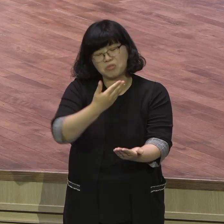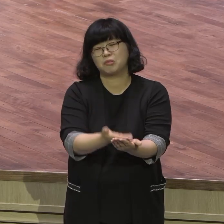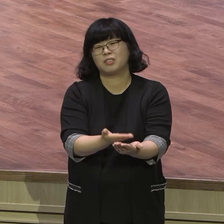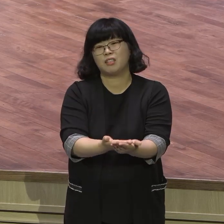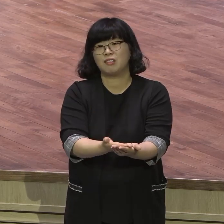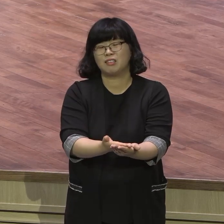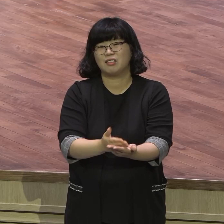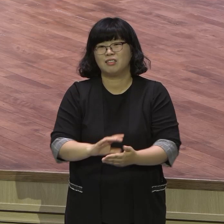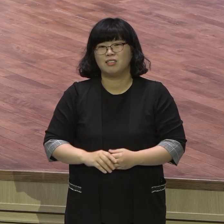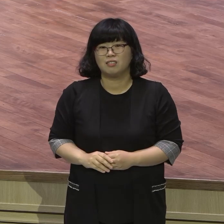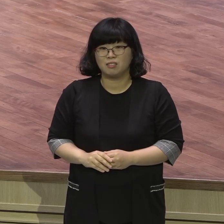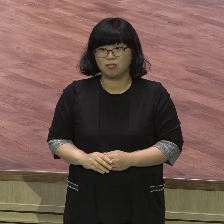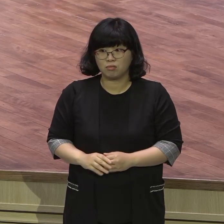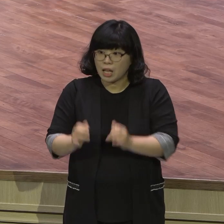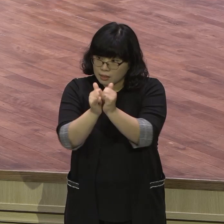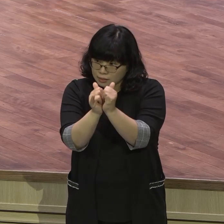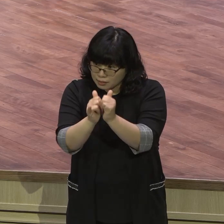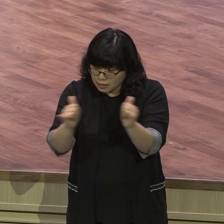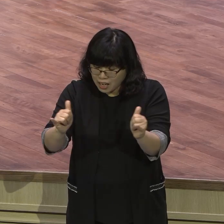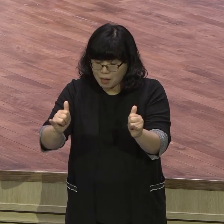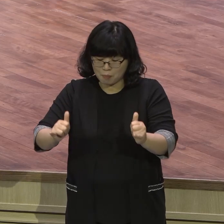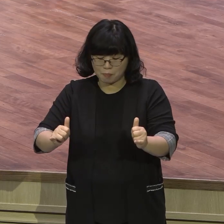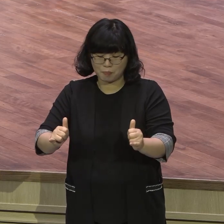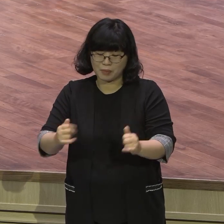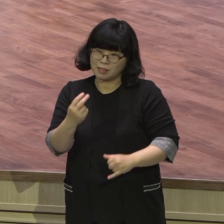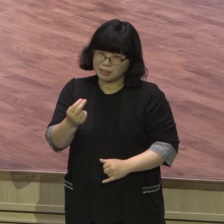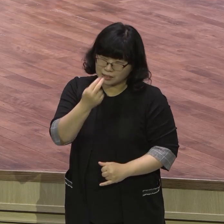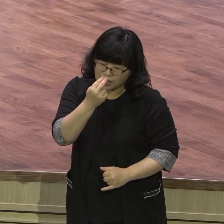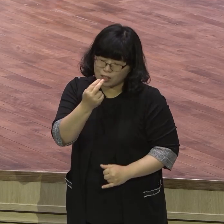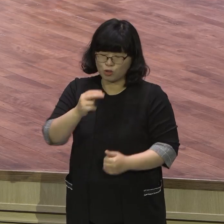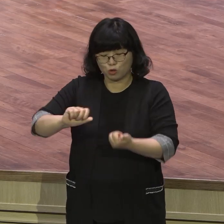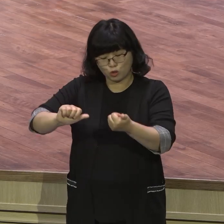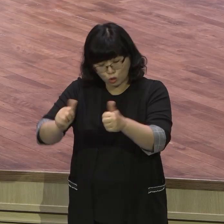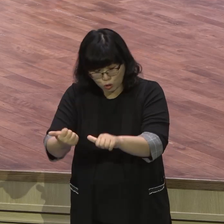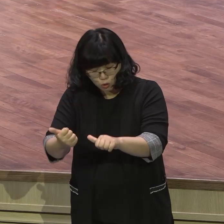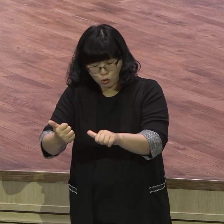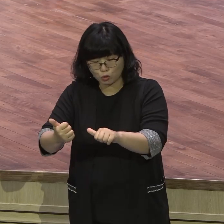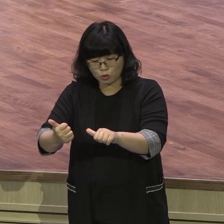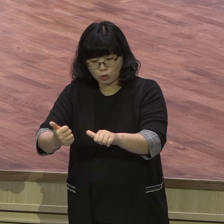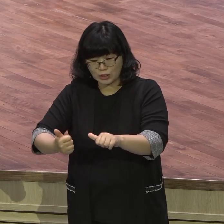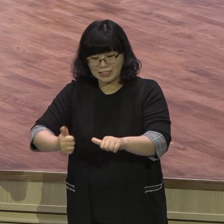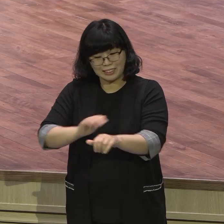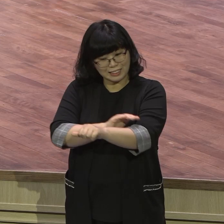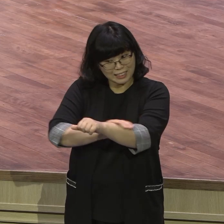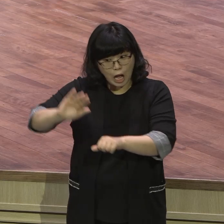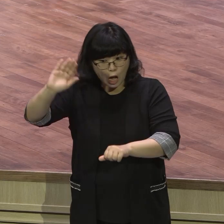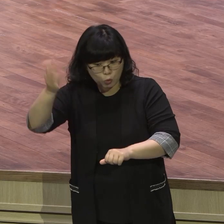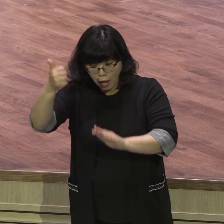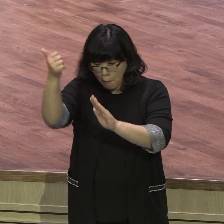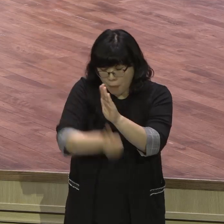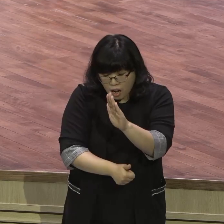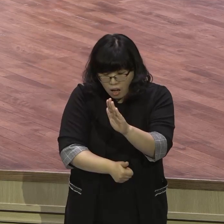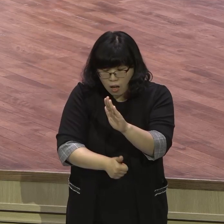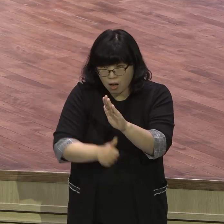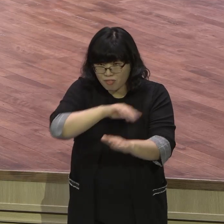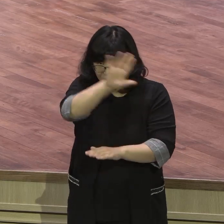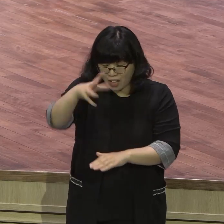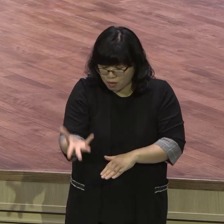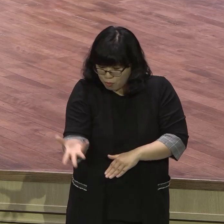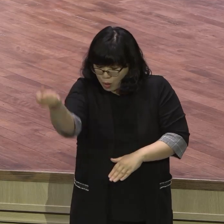생사 화복의 주관은 누가 하십니까? 하나님이세요. 하나님